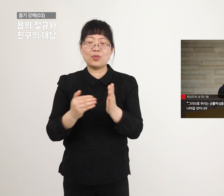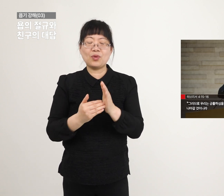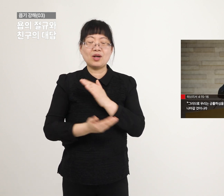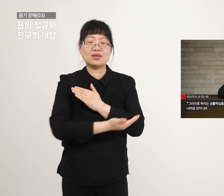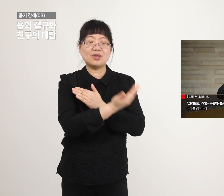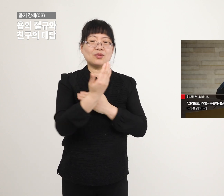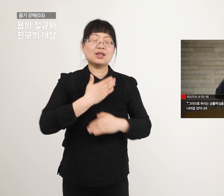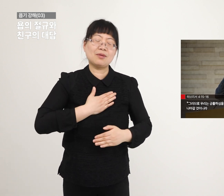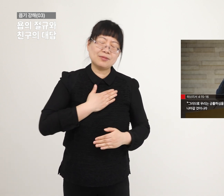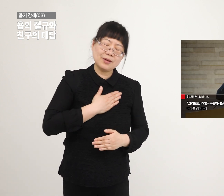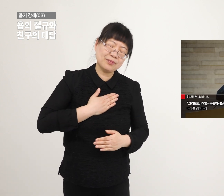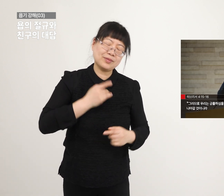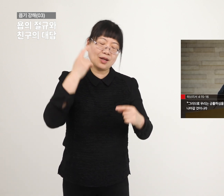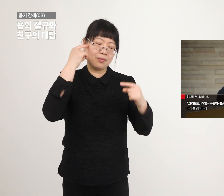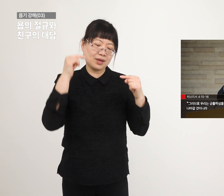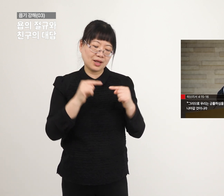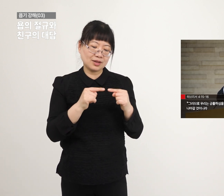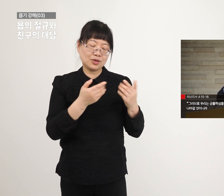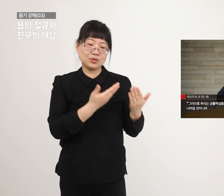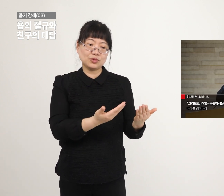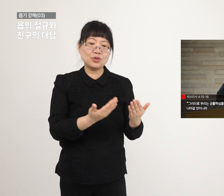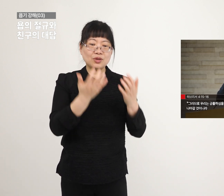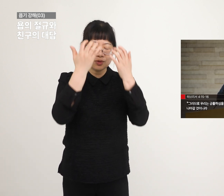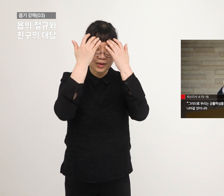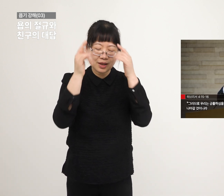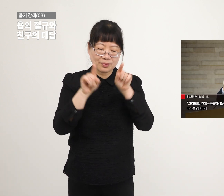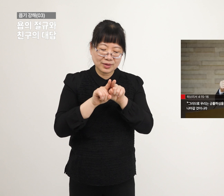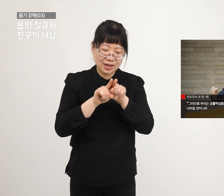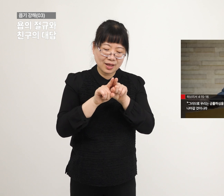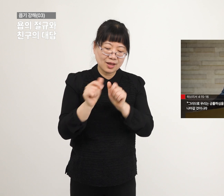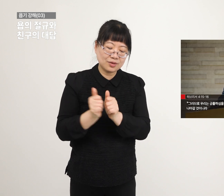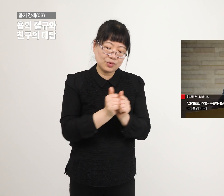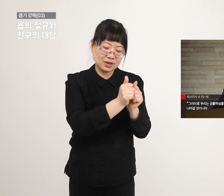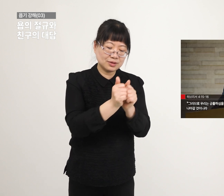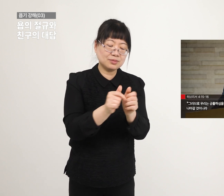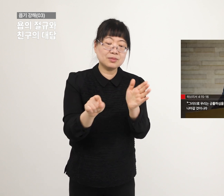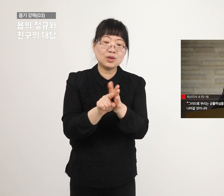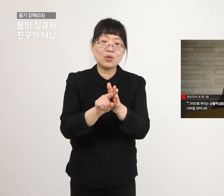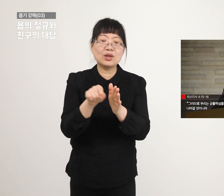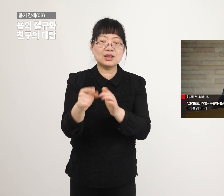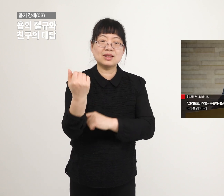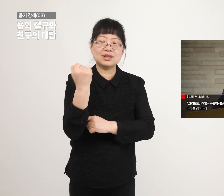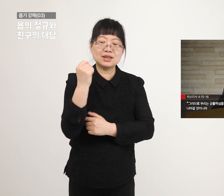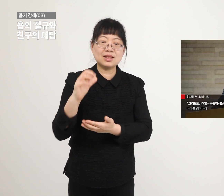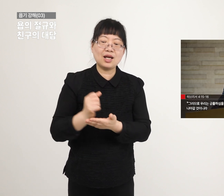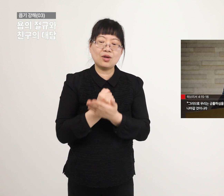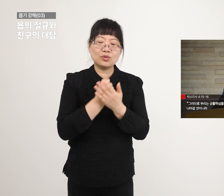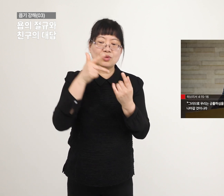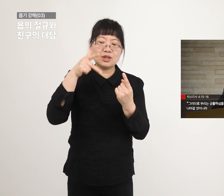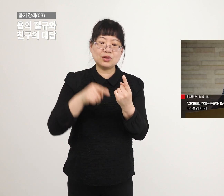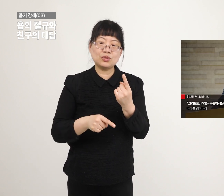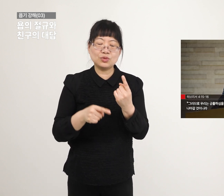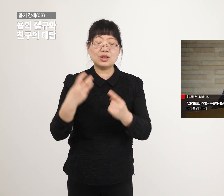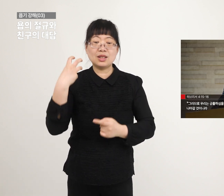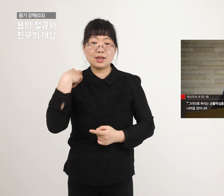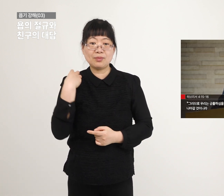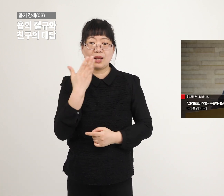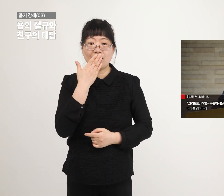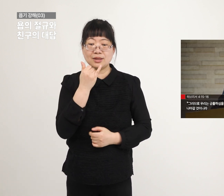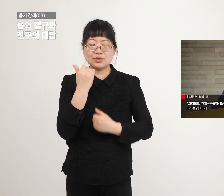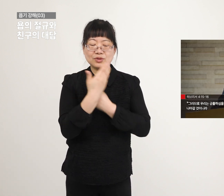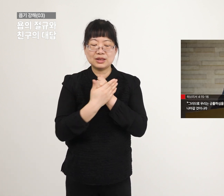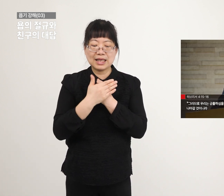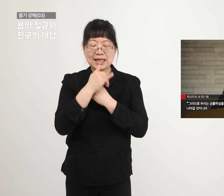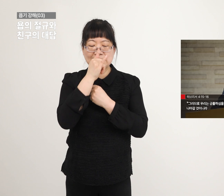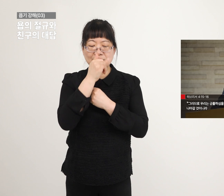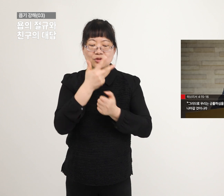공감해 주시고 그 고통에 함께 하심을 믿고 그 힘으로 또 한 주를 감당해내는 은혜가 있기를